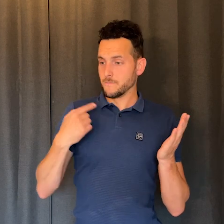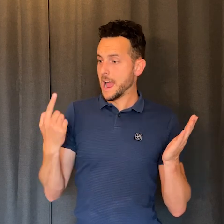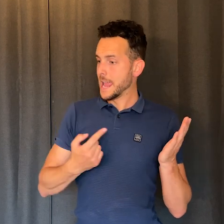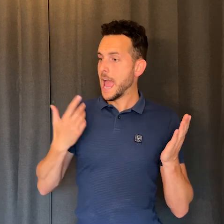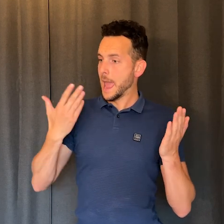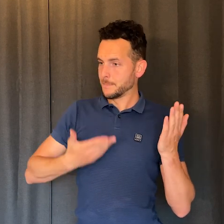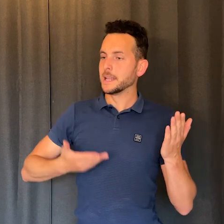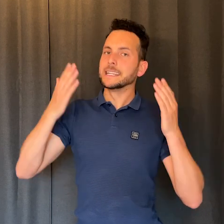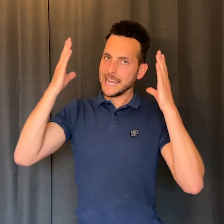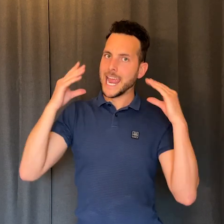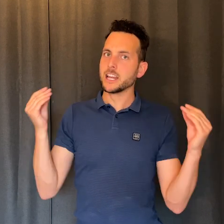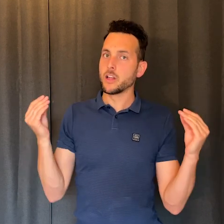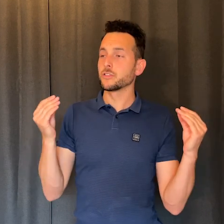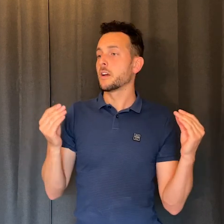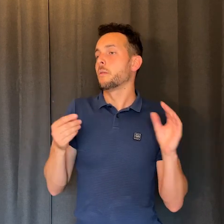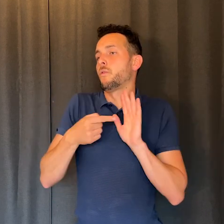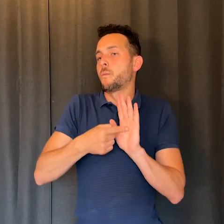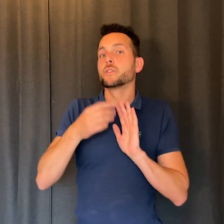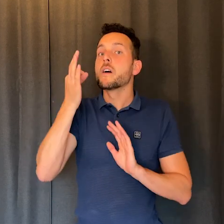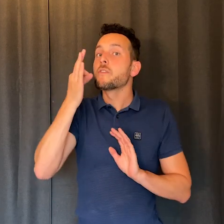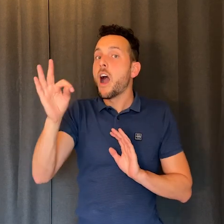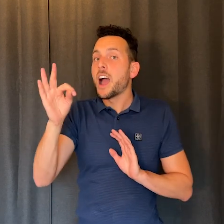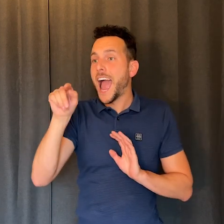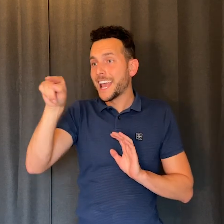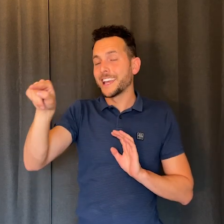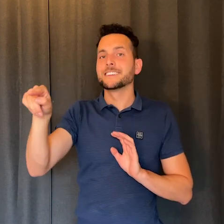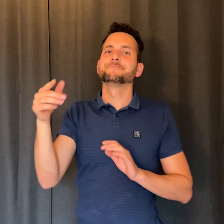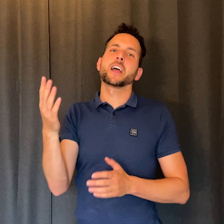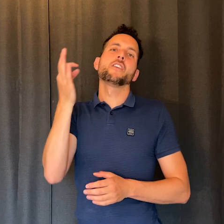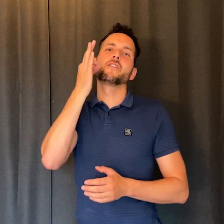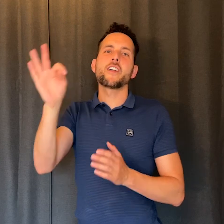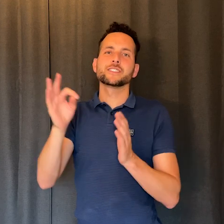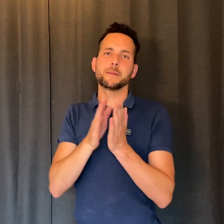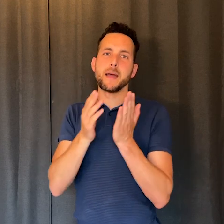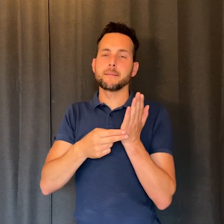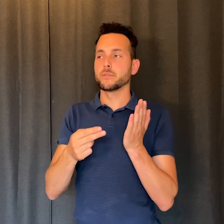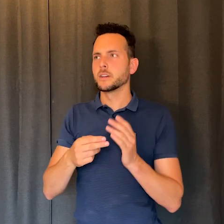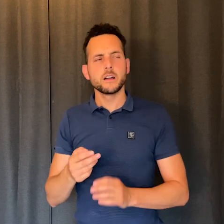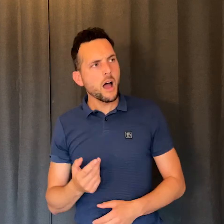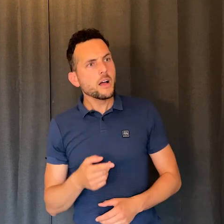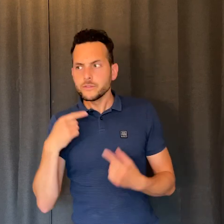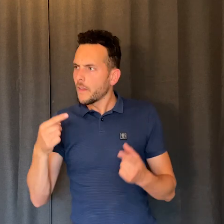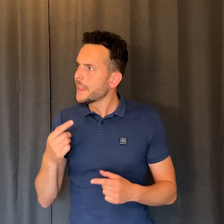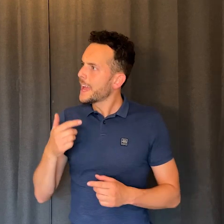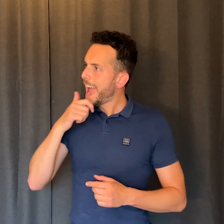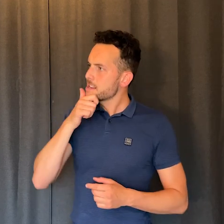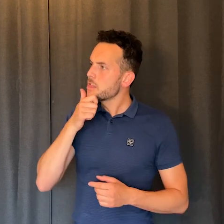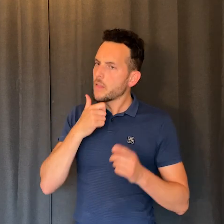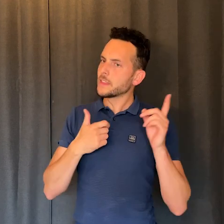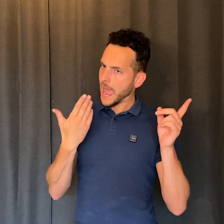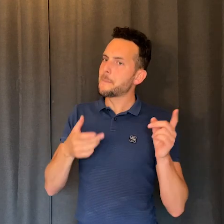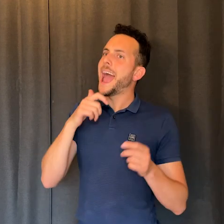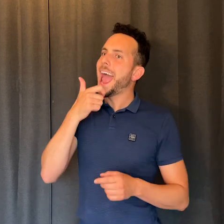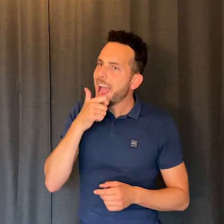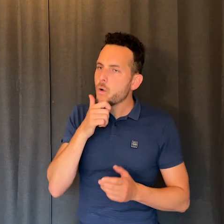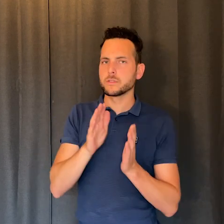Ja. En bijvoorbeeld in Frankrijk is die in het Frans. Oh, maar dan hebben ze natuurlijk in Engeland, hebben ze hem dan in het Engels. Ik